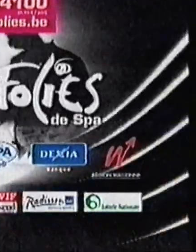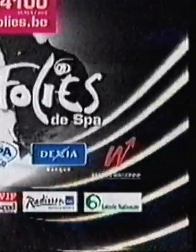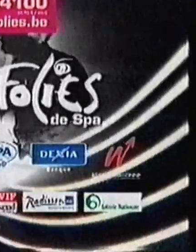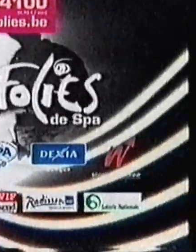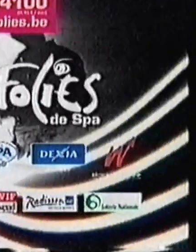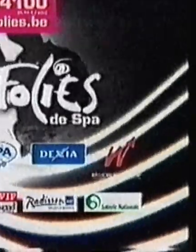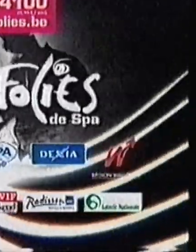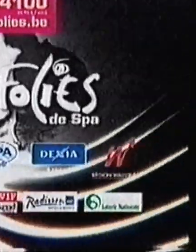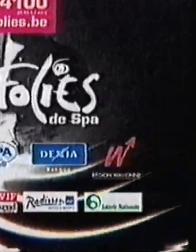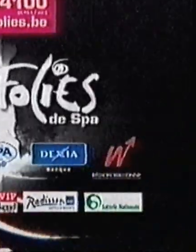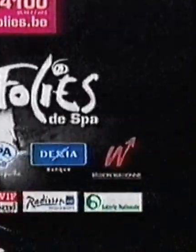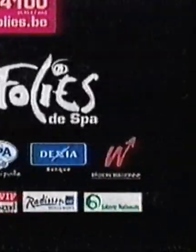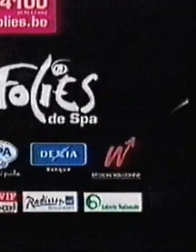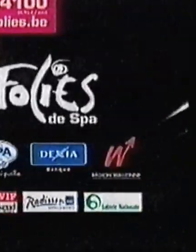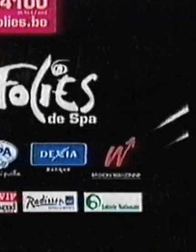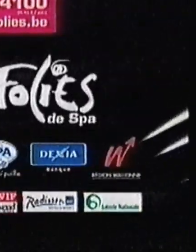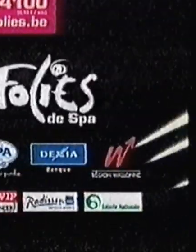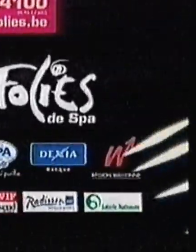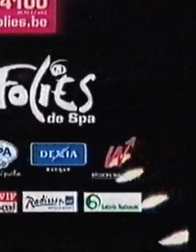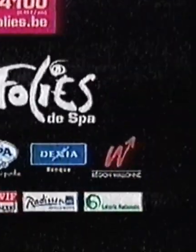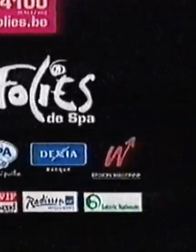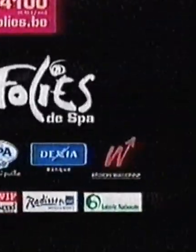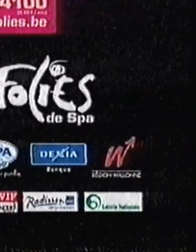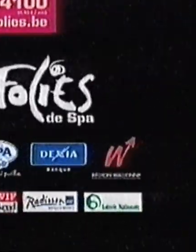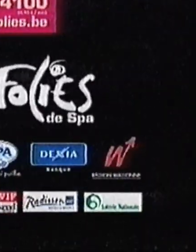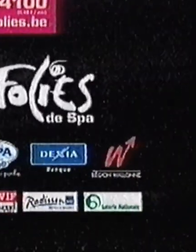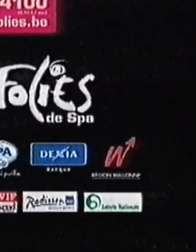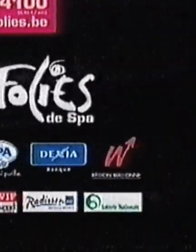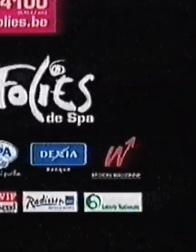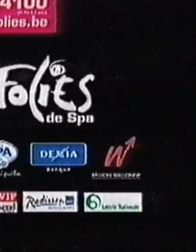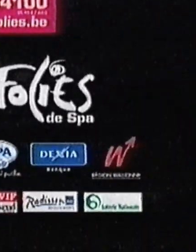25 juillet, pour célébrer toutes les couleurs de la musique.